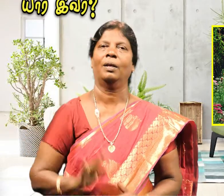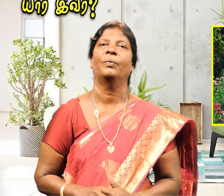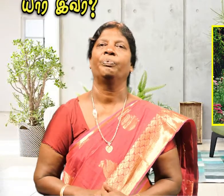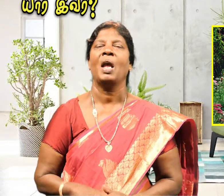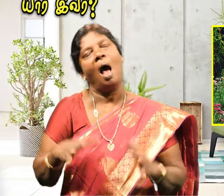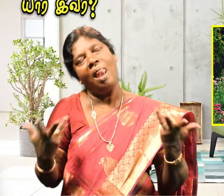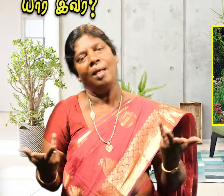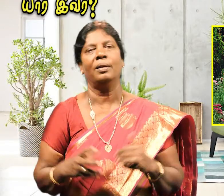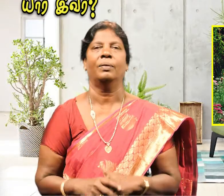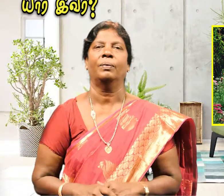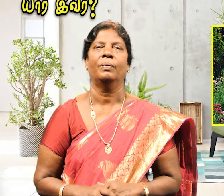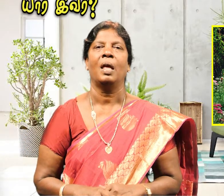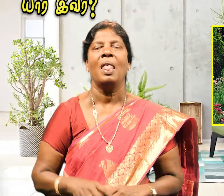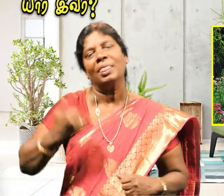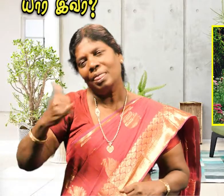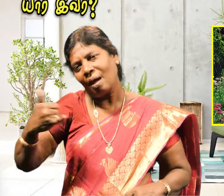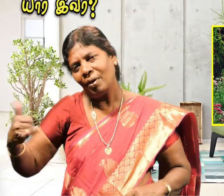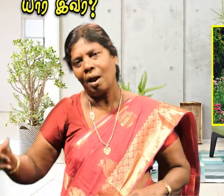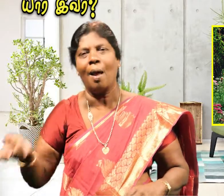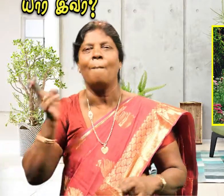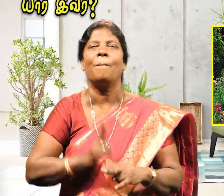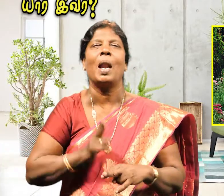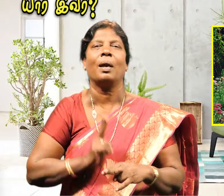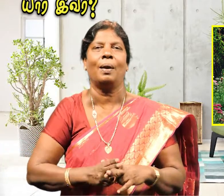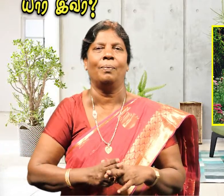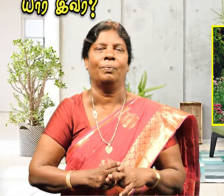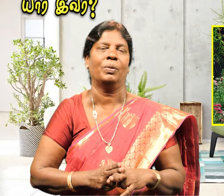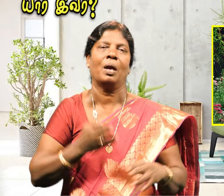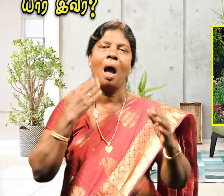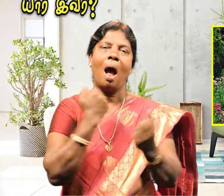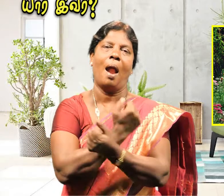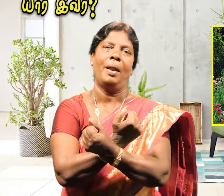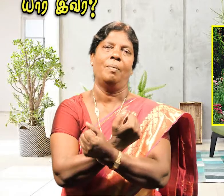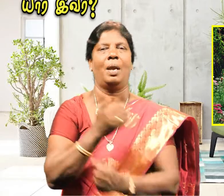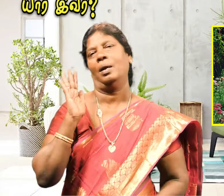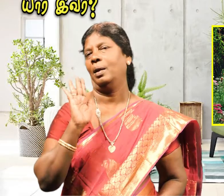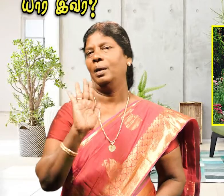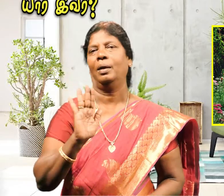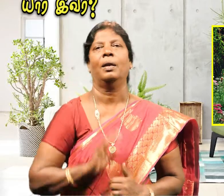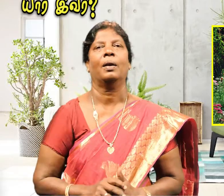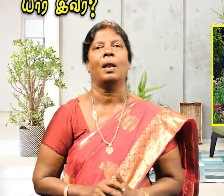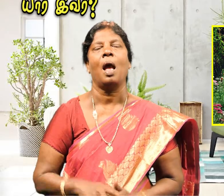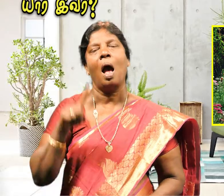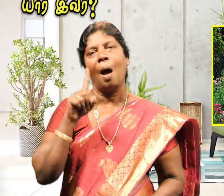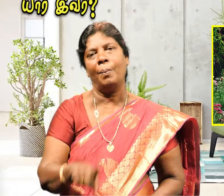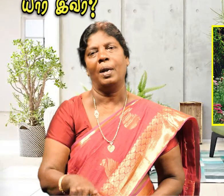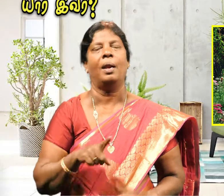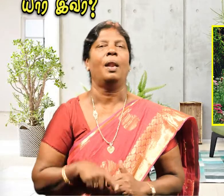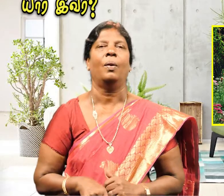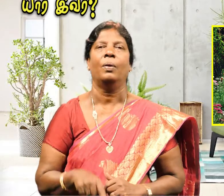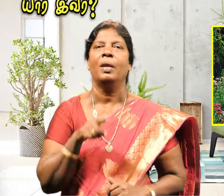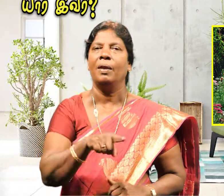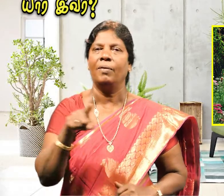வருகிறார்கள், அல்லது தவறான பழக்க வழக்கங்களுக்கு அடிமையாகிறார்கள்.